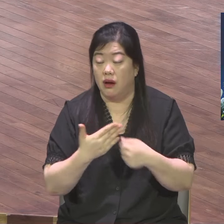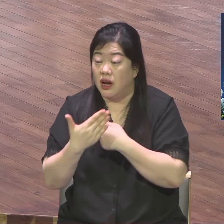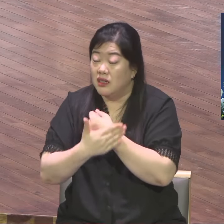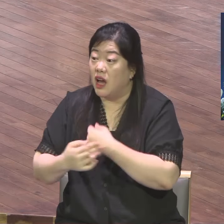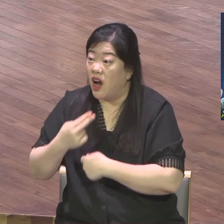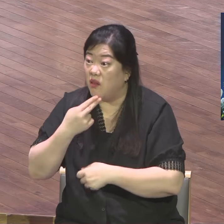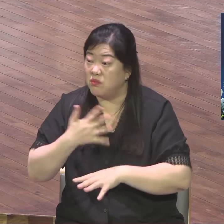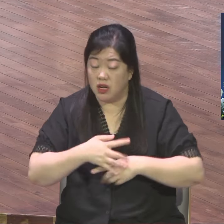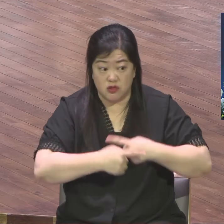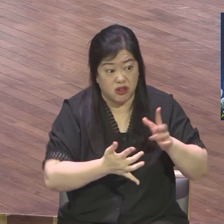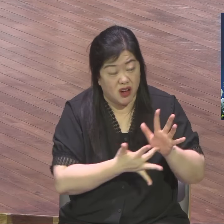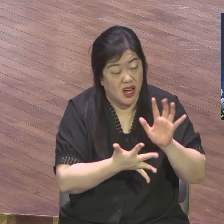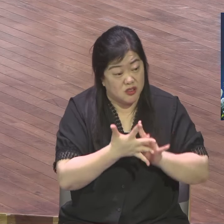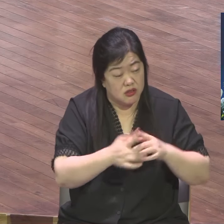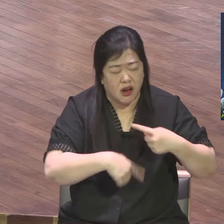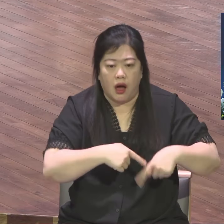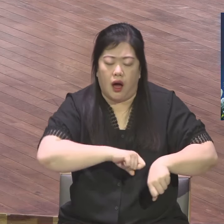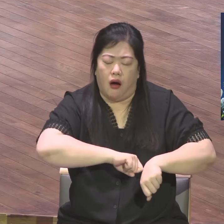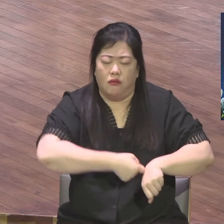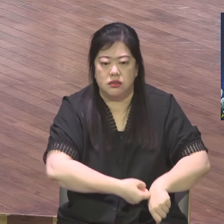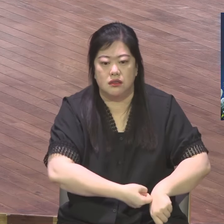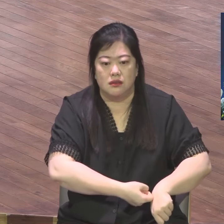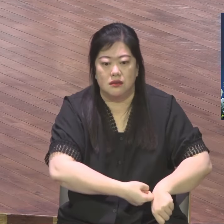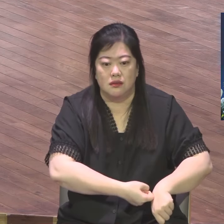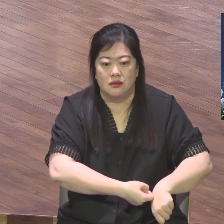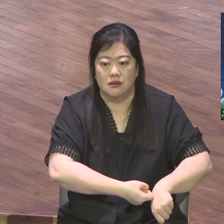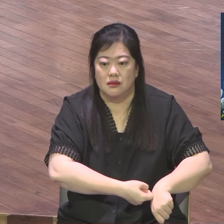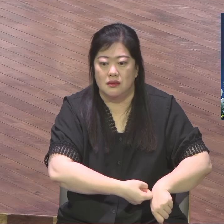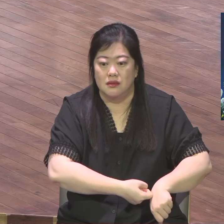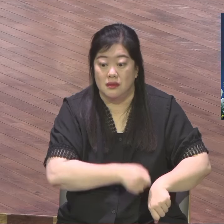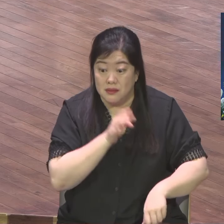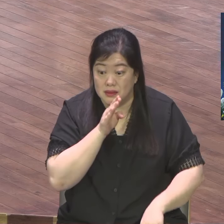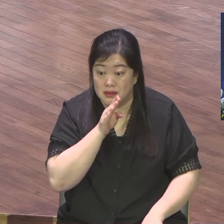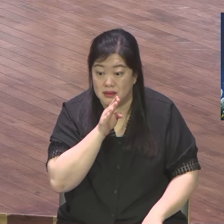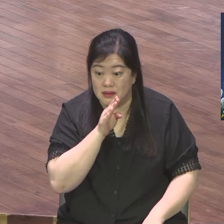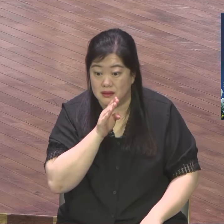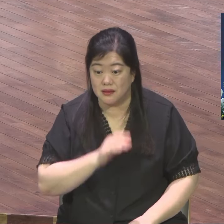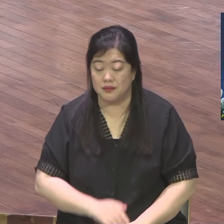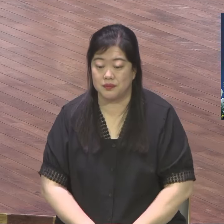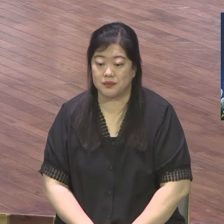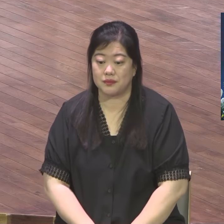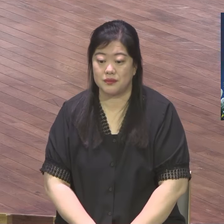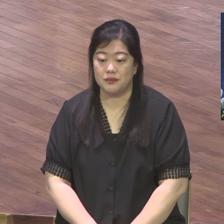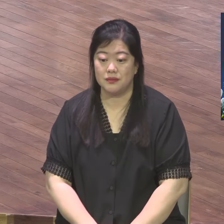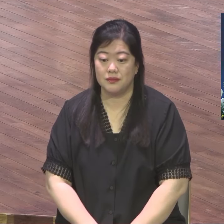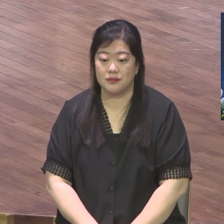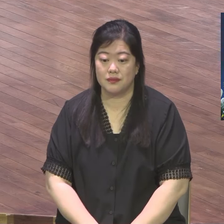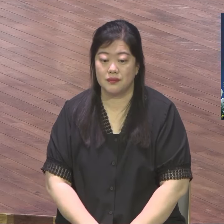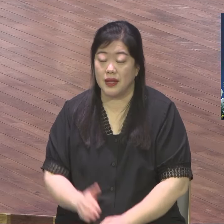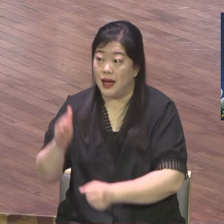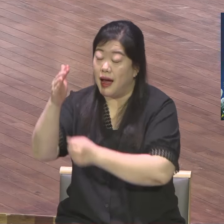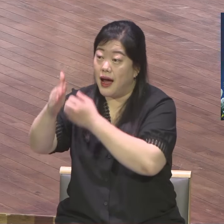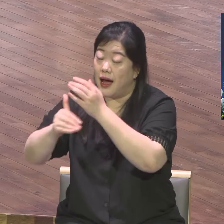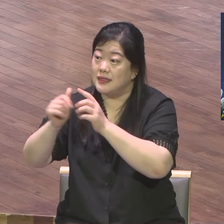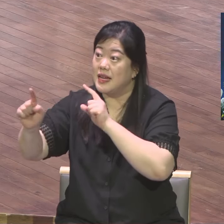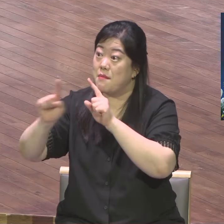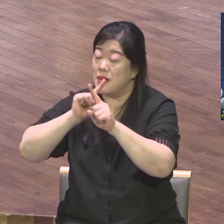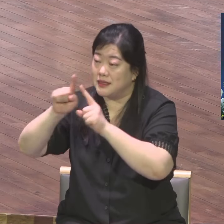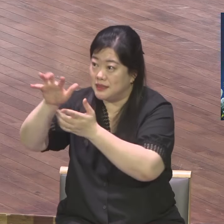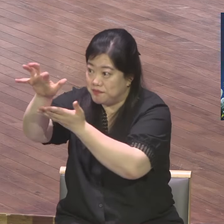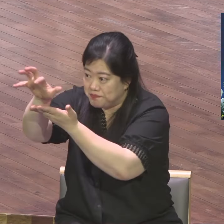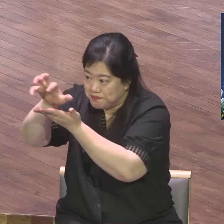그게 안 되니까 늘 종교생활 하잖아요. 아무 변화가 없잖아요. 하나님의 절대 진리가 뿌리내지 않는